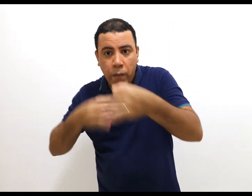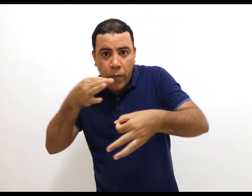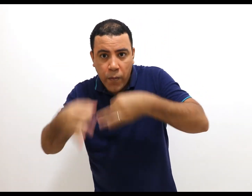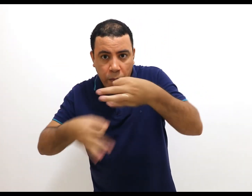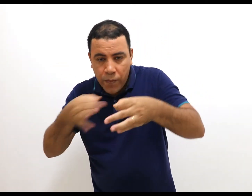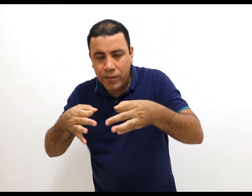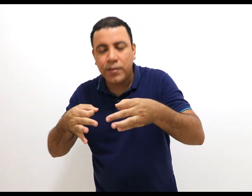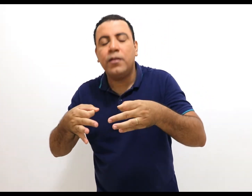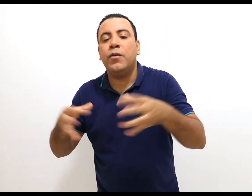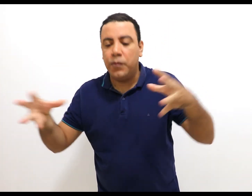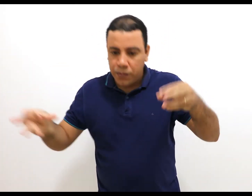estudantes.